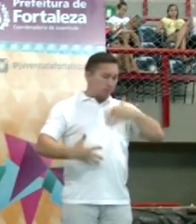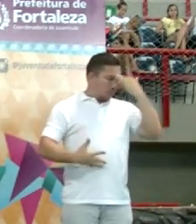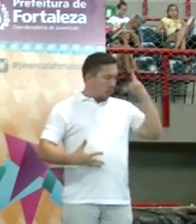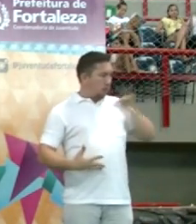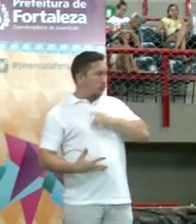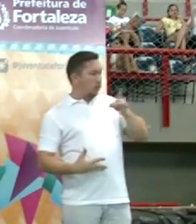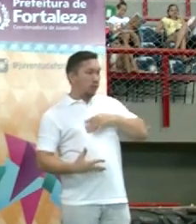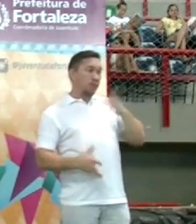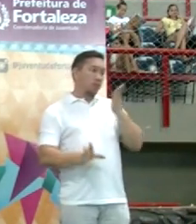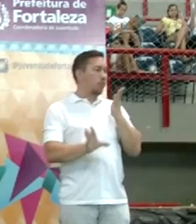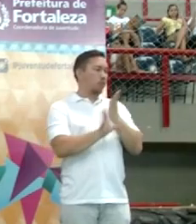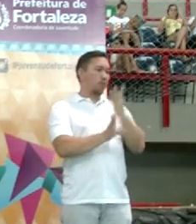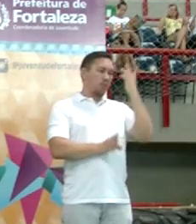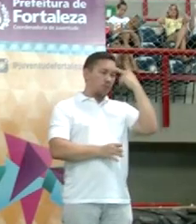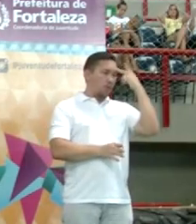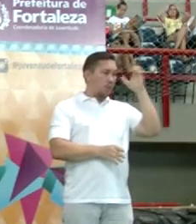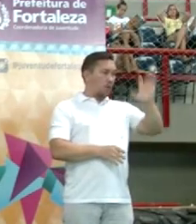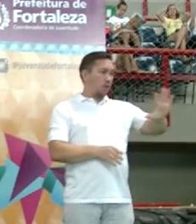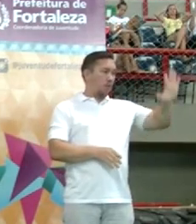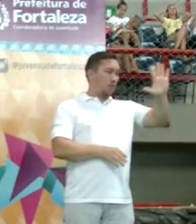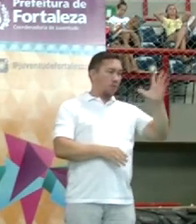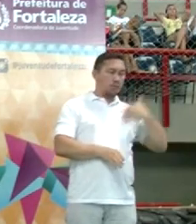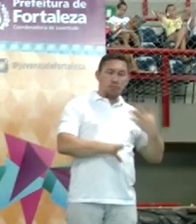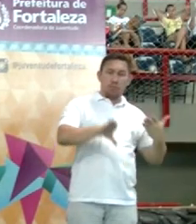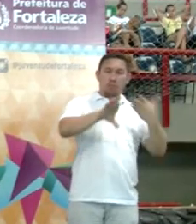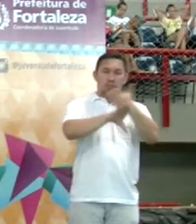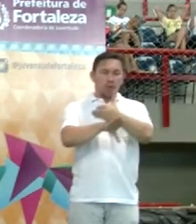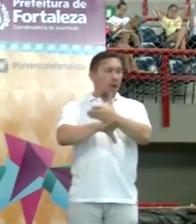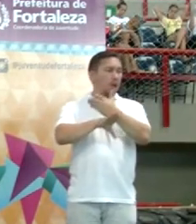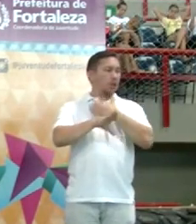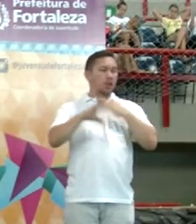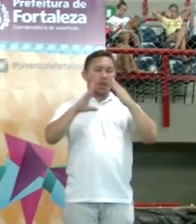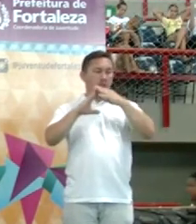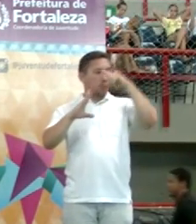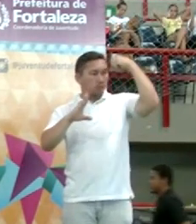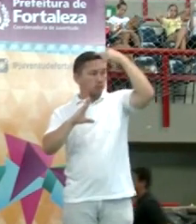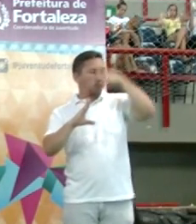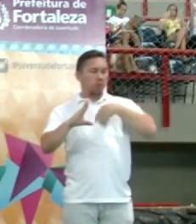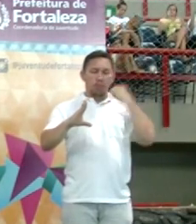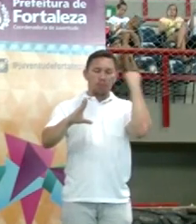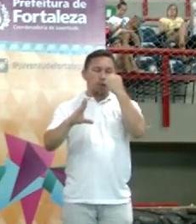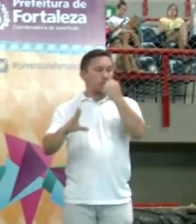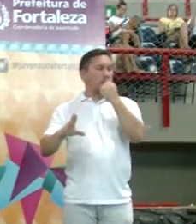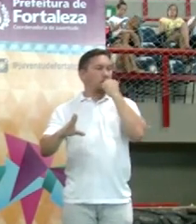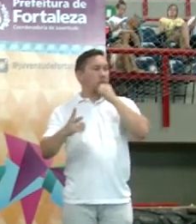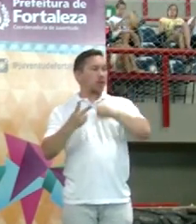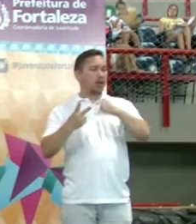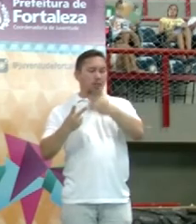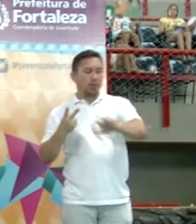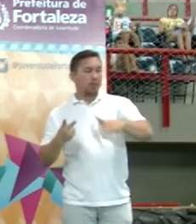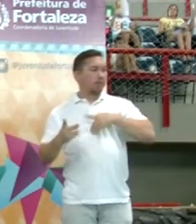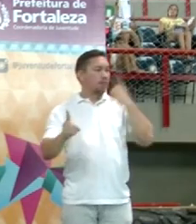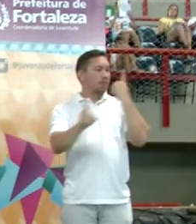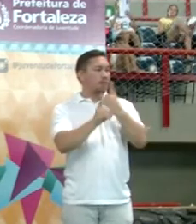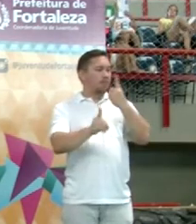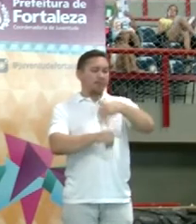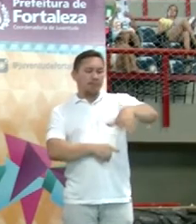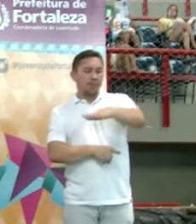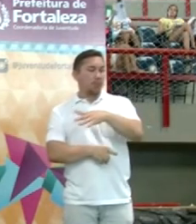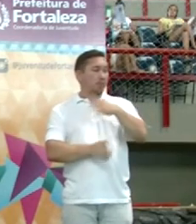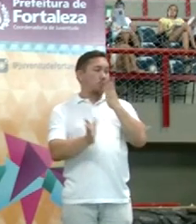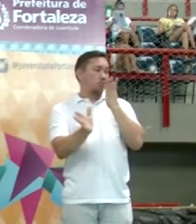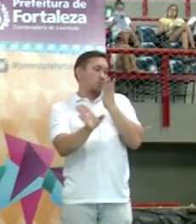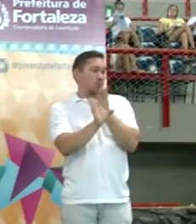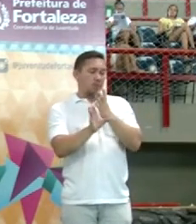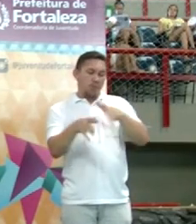foi comum os europeus invadirem as mesquitas, matarem mulheres, crianças, tá? Isso despertou por parte dos